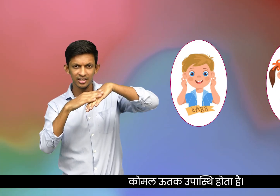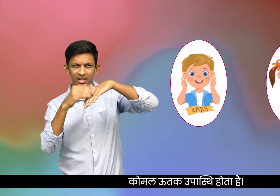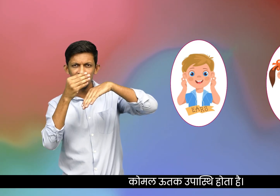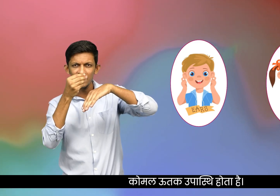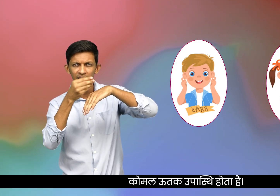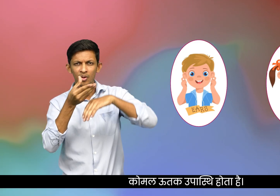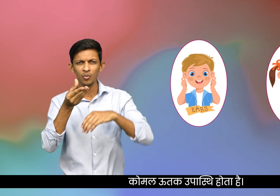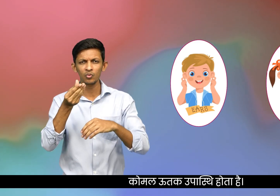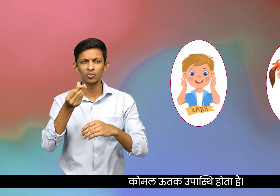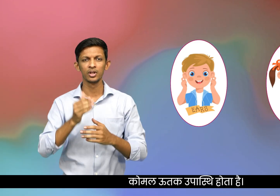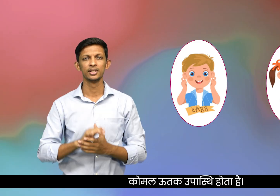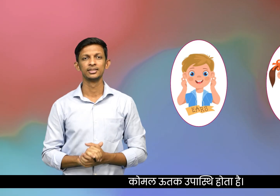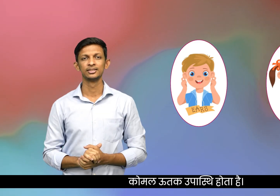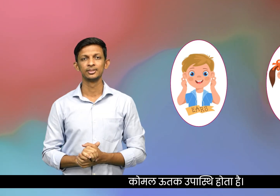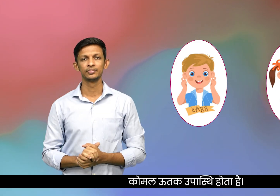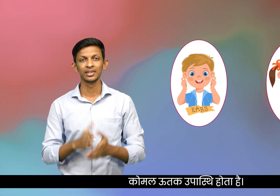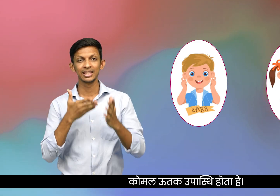है।